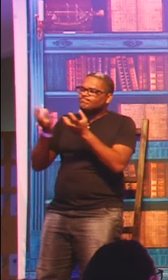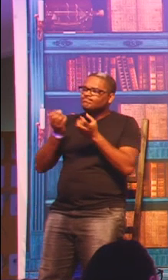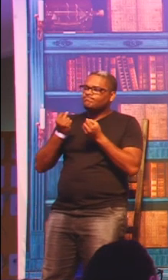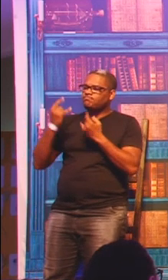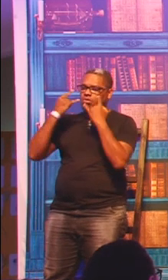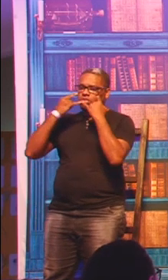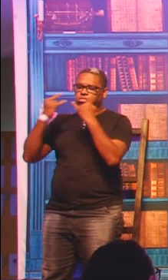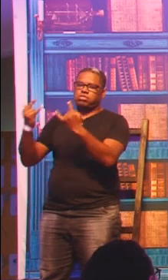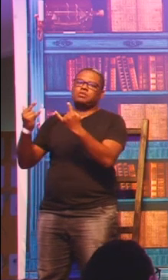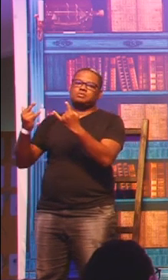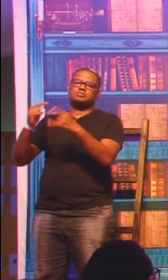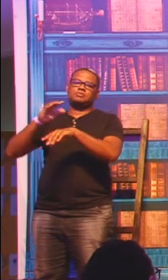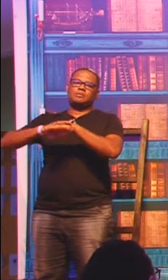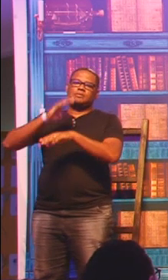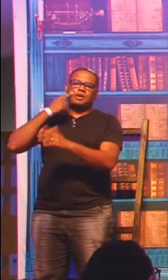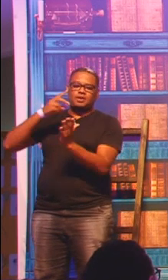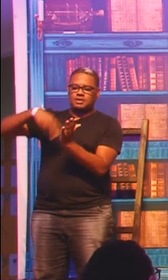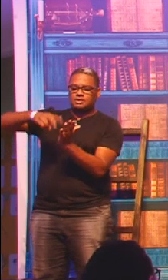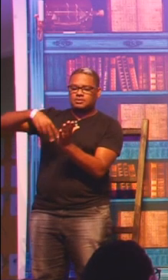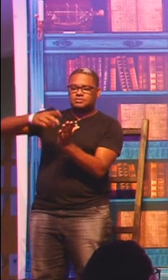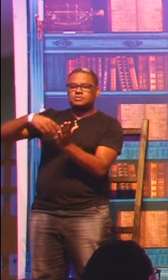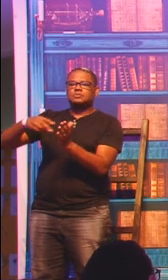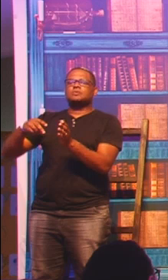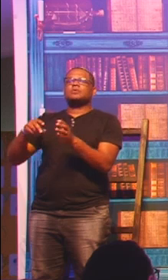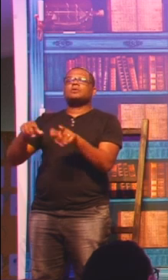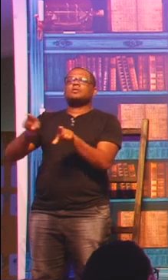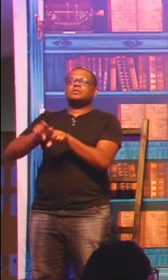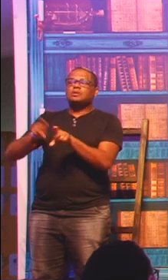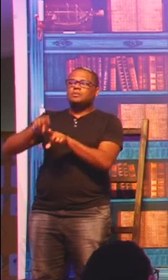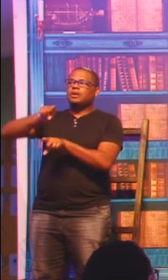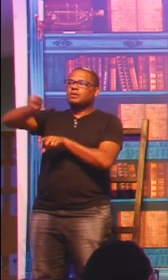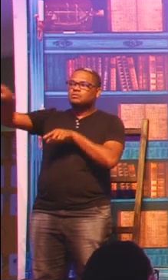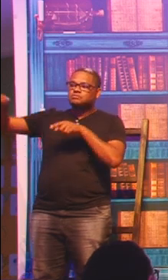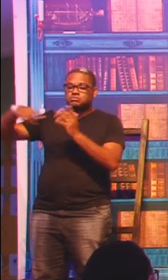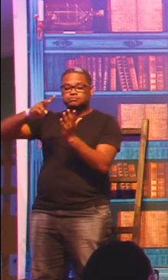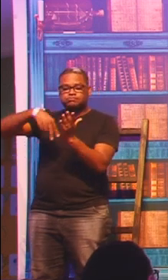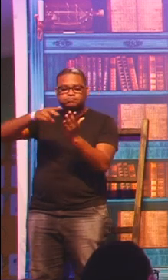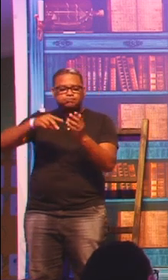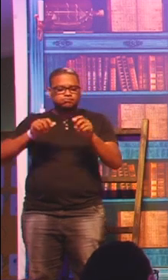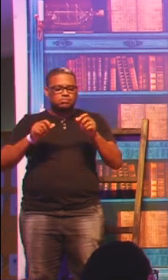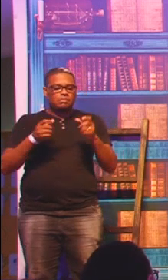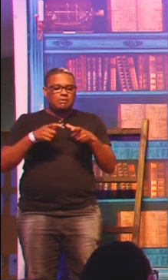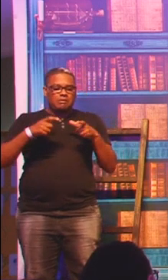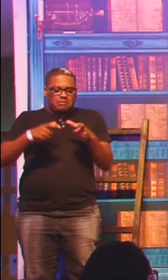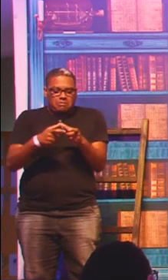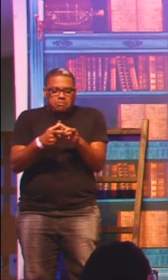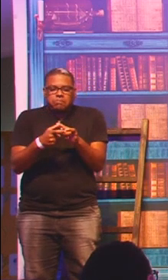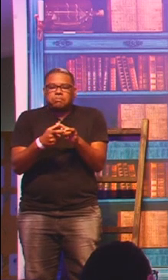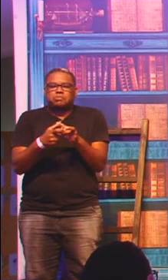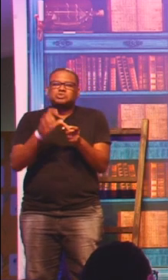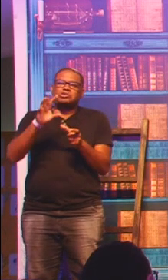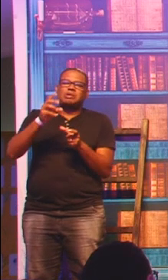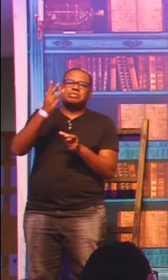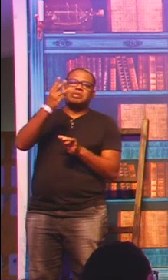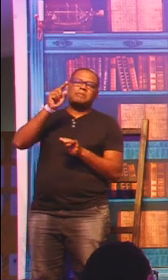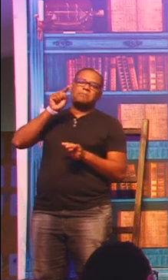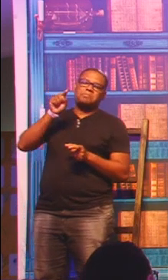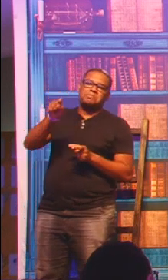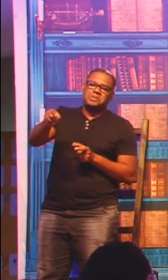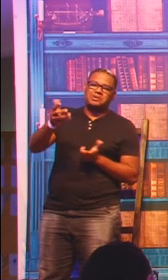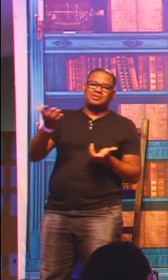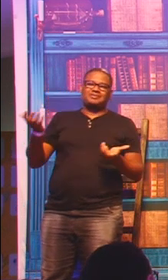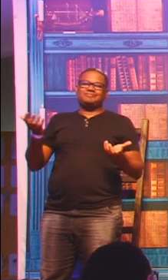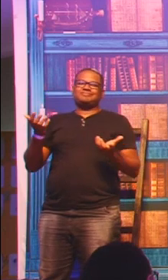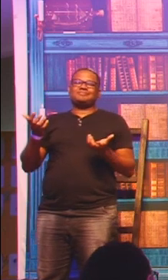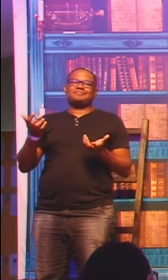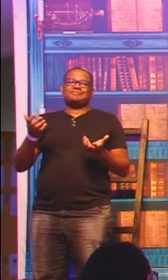Brasil leitores para que isso se espalhe cada vez mais e não fique naqueles 3 mil leitores, aquela bolha